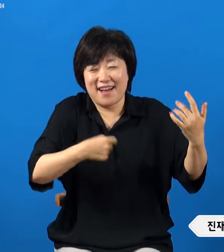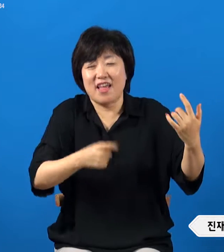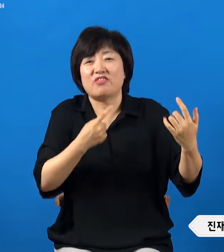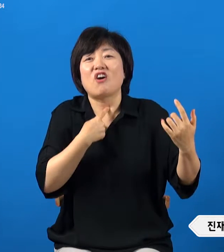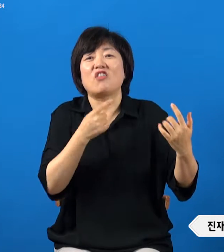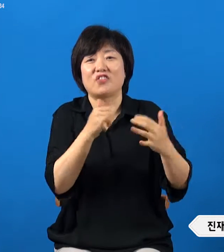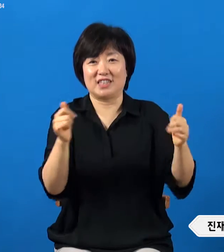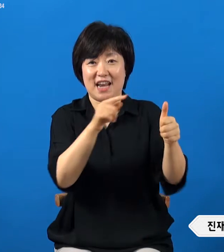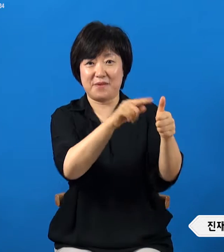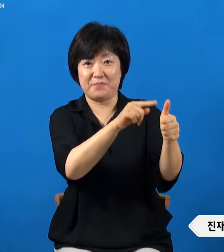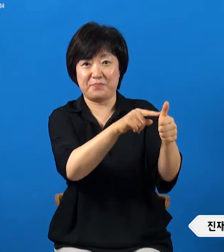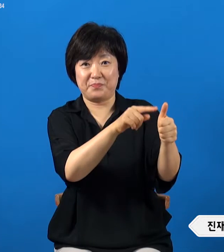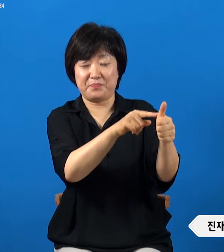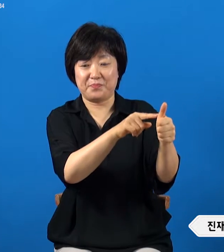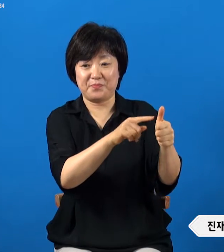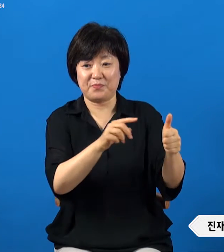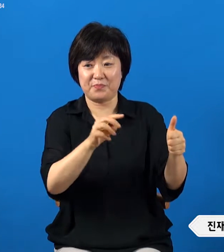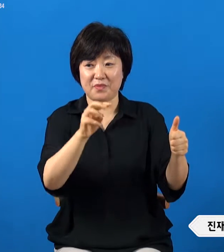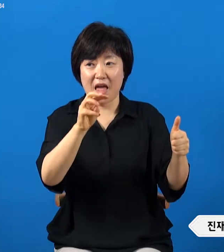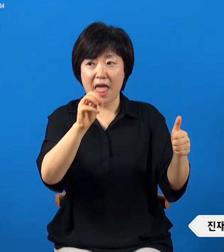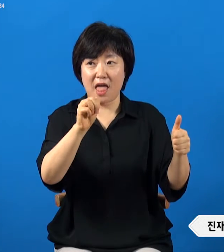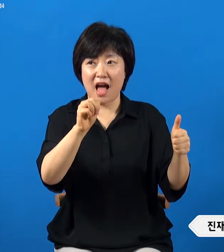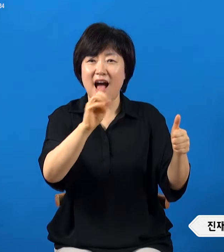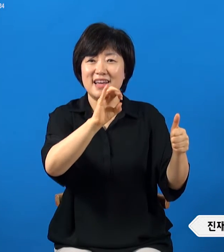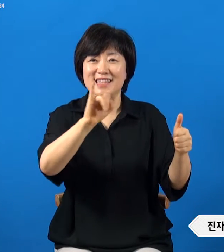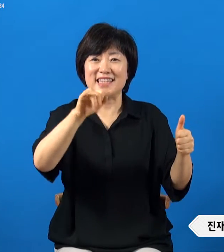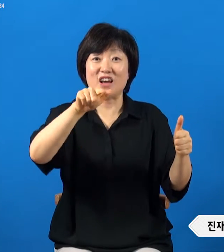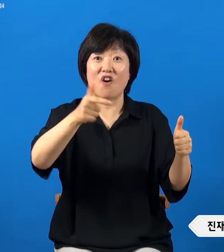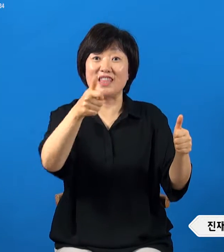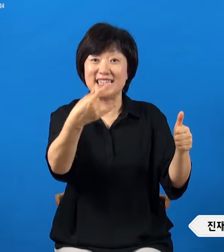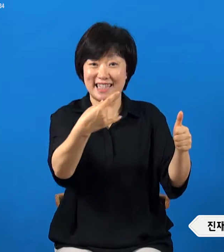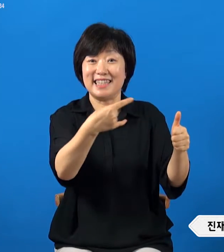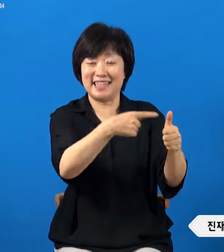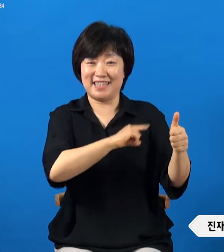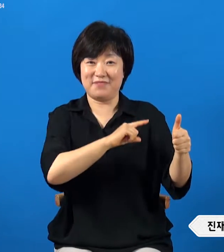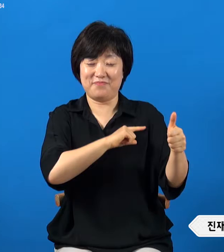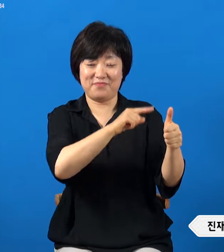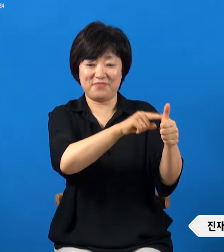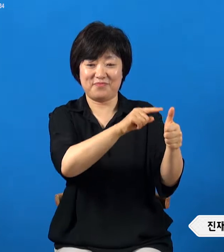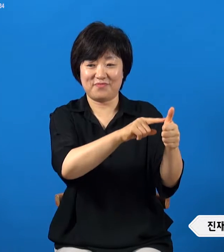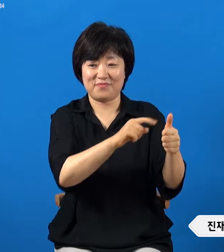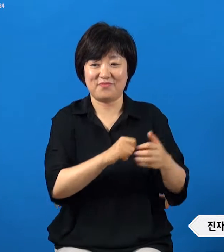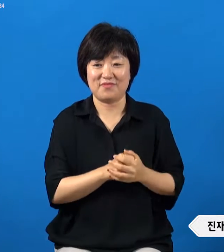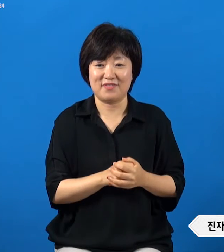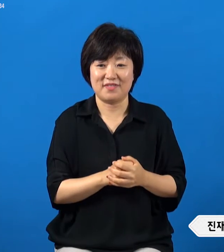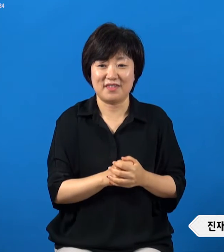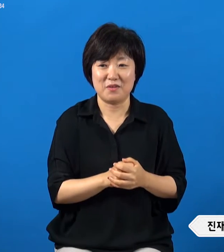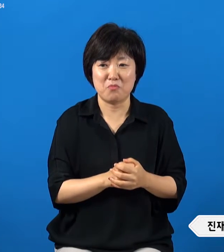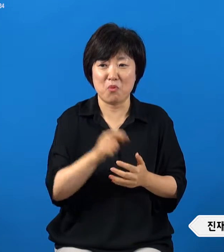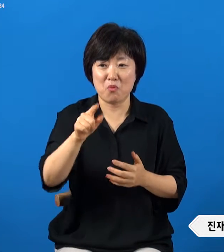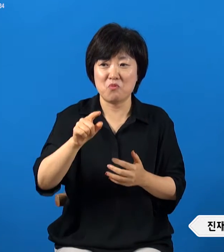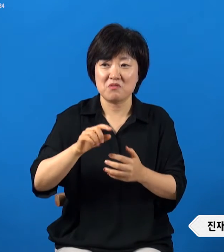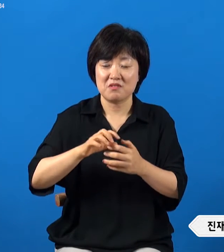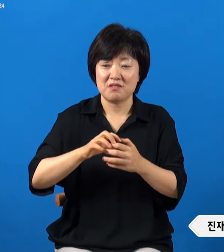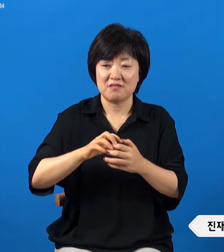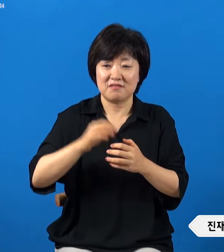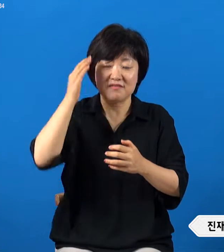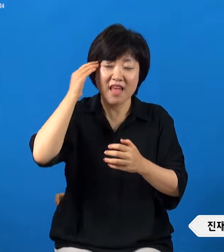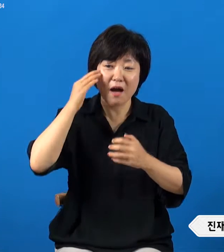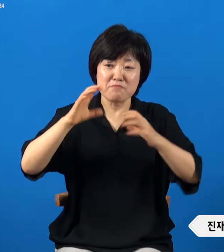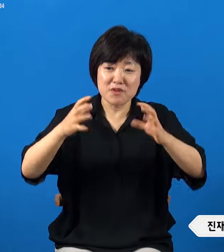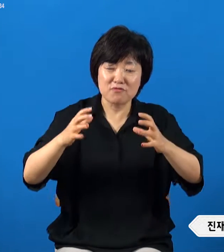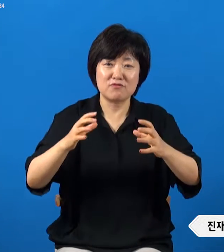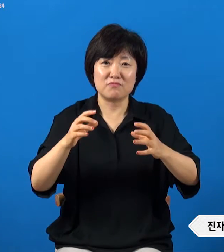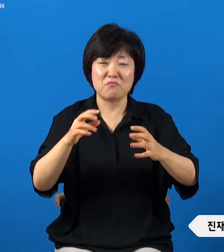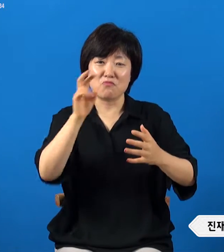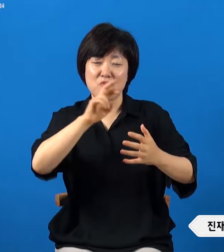사람입니다. 그래서 MBC 대상도 받았고 서태지와 그 밴드의 백그라운드 밴드를 할 만큼